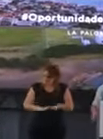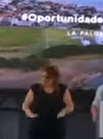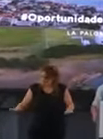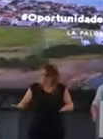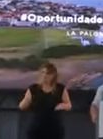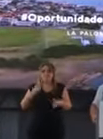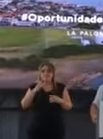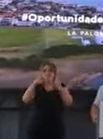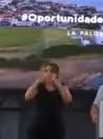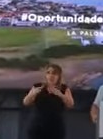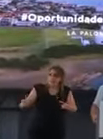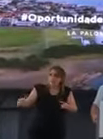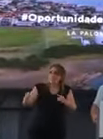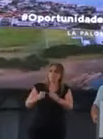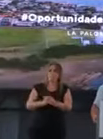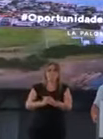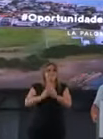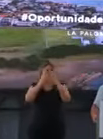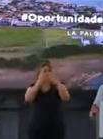la carpa.